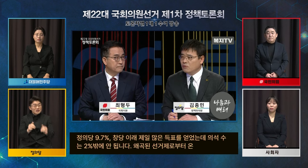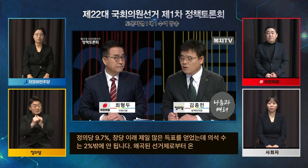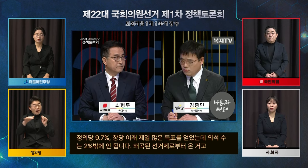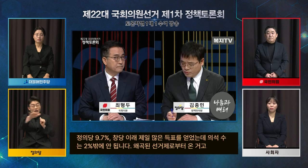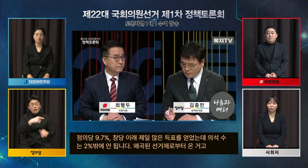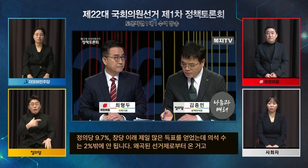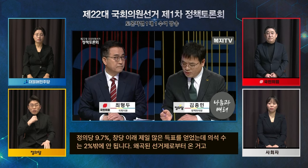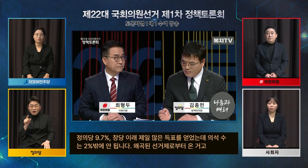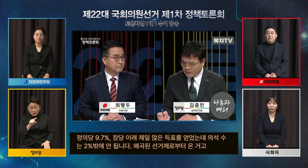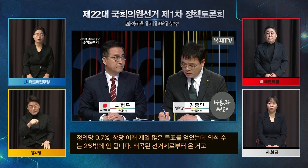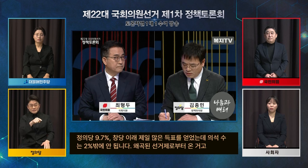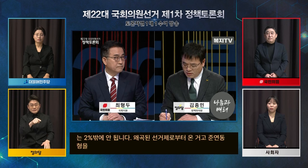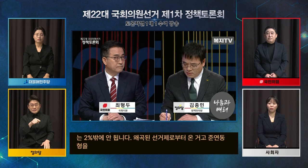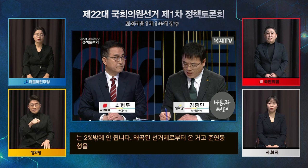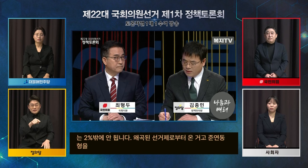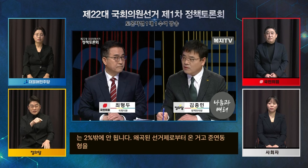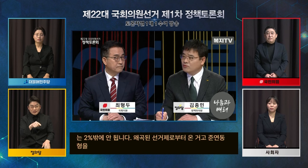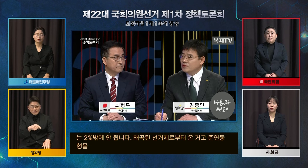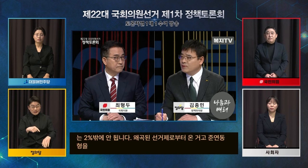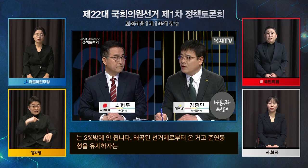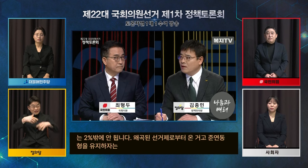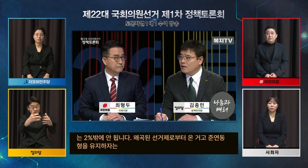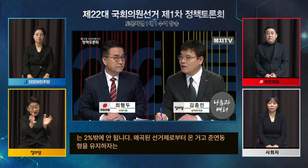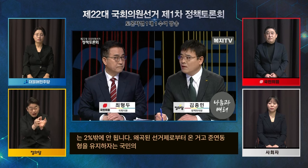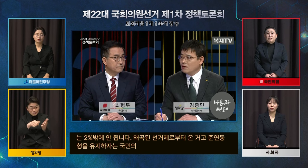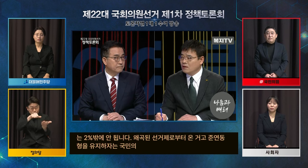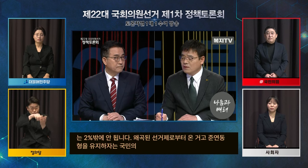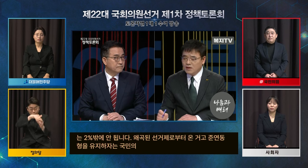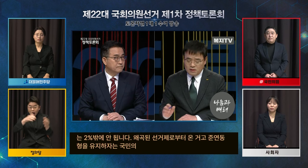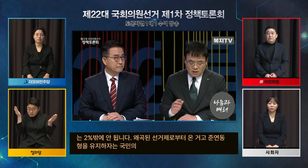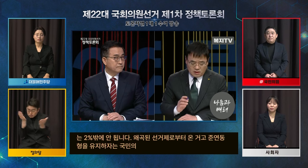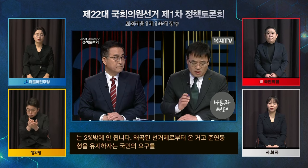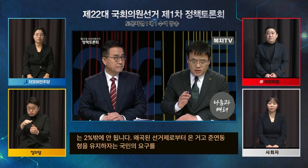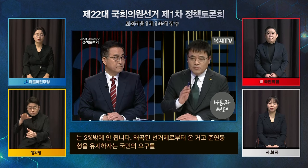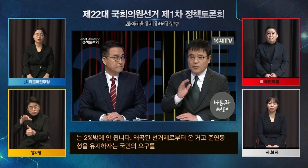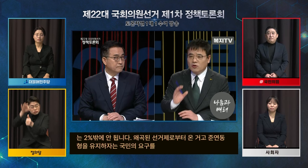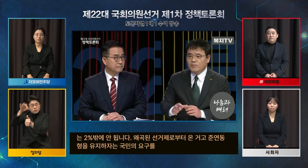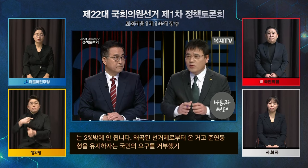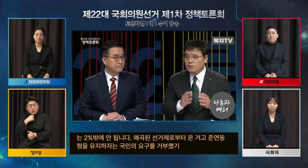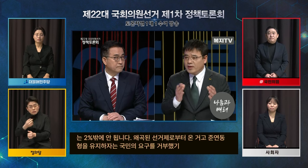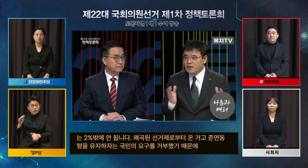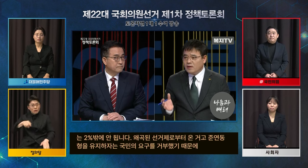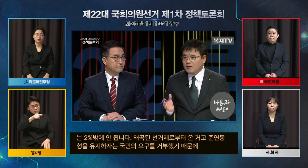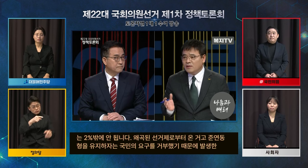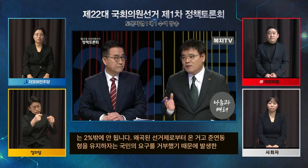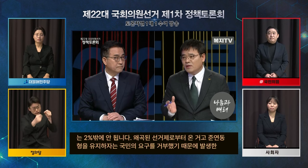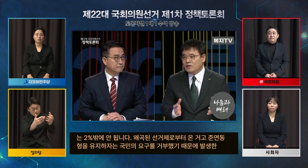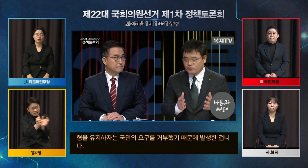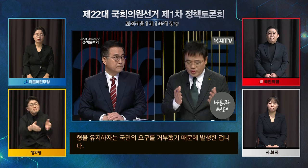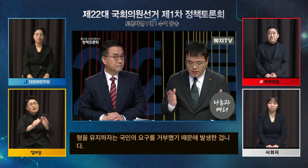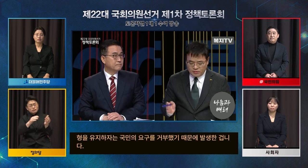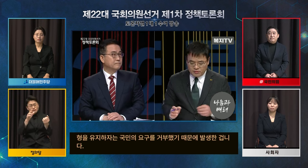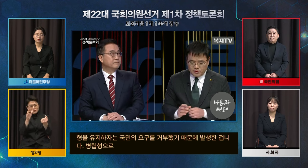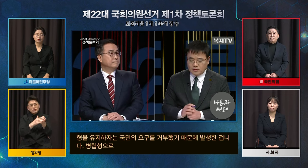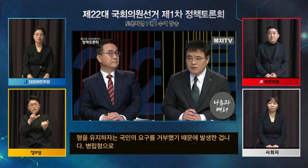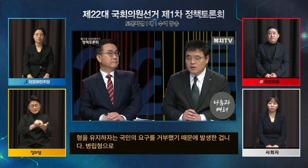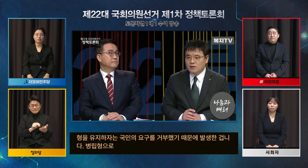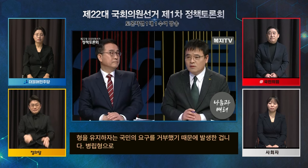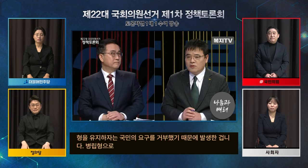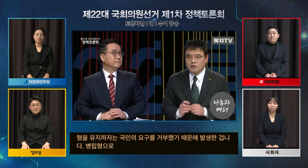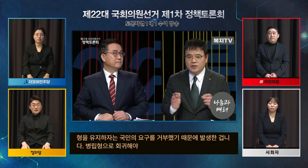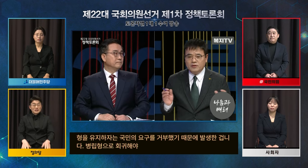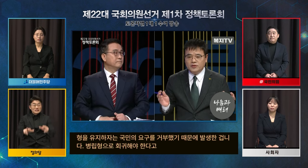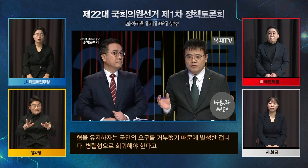명령을 거부하고 위성정당을 만들었기 때문에 반응한 문제입니다. 그러니까 지금 병립형을 회개해야 된다거나 이렇게 주장하는 것은